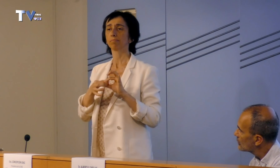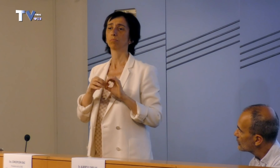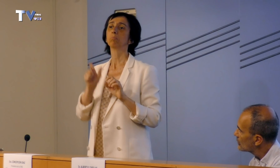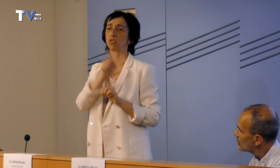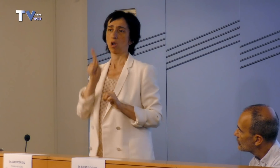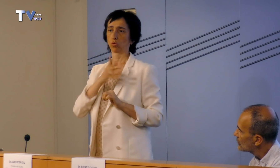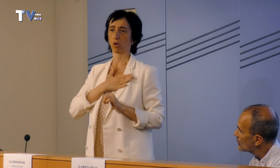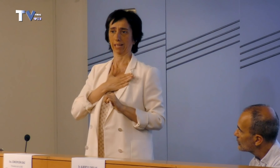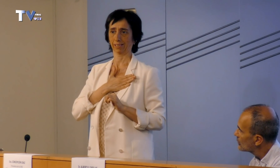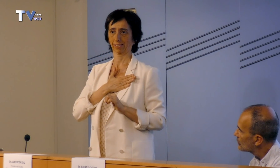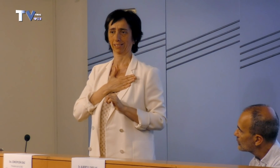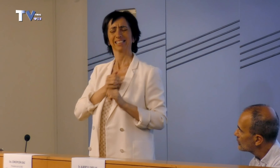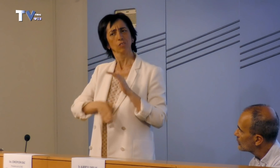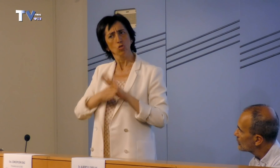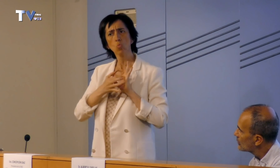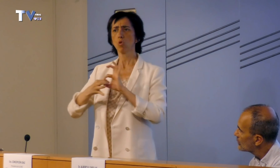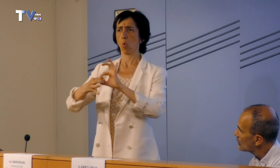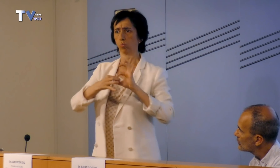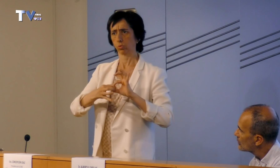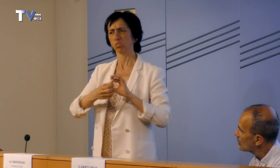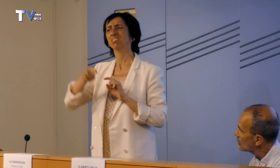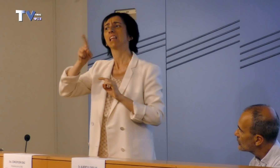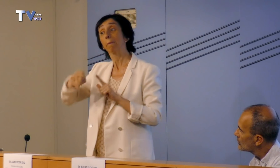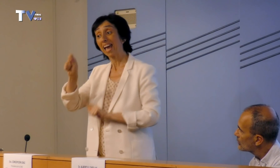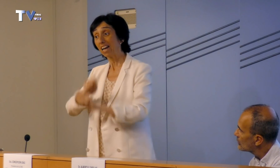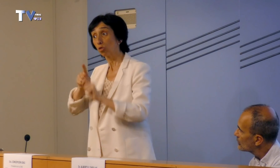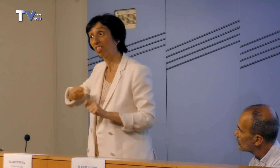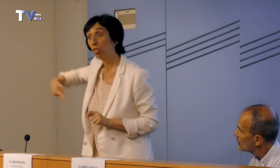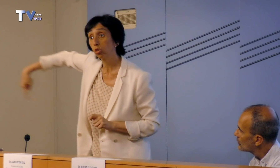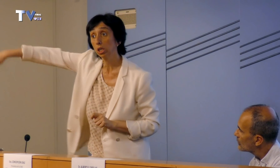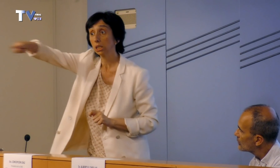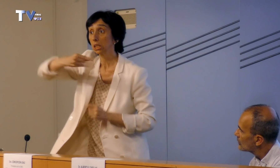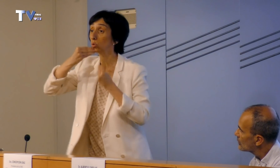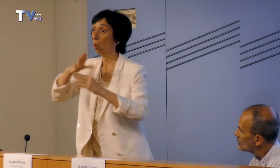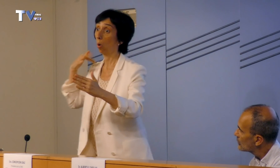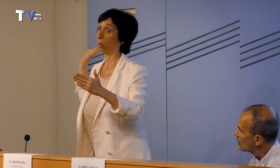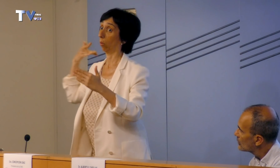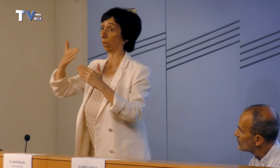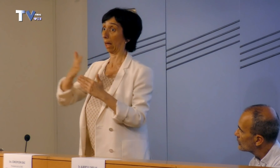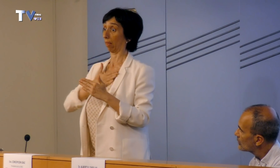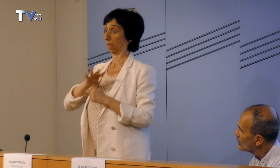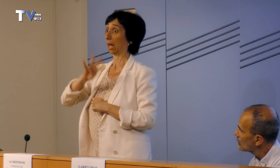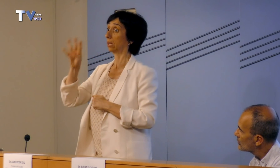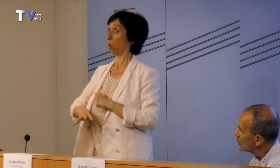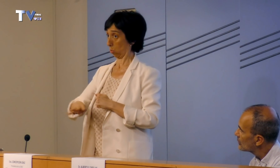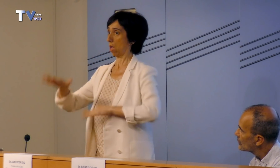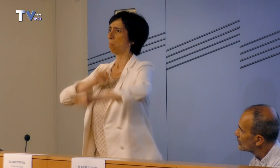mutu també, aquesta unió, aquesta solidaritat cap al col·lectiu de persones sordes. Sempre i quan estiguem units, sempre i quan treballem amb